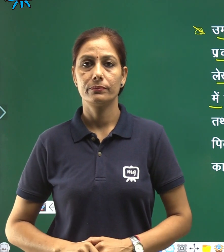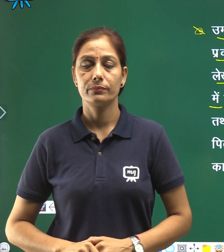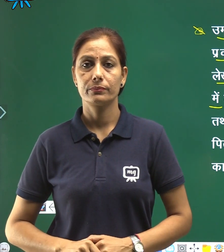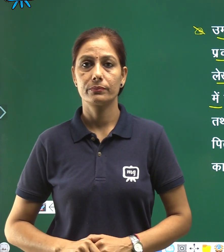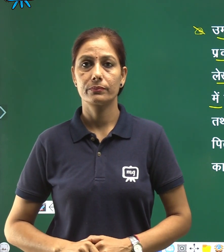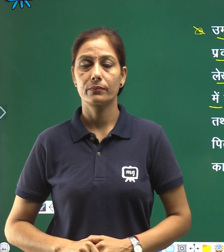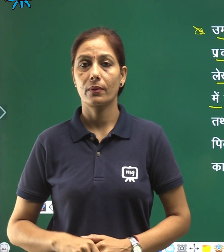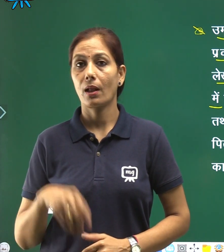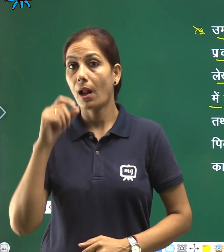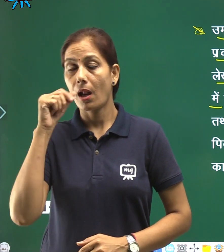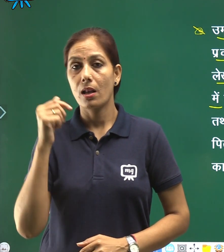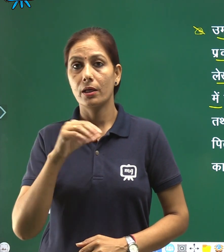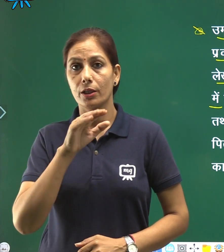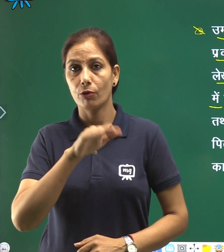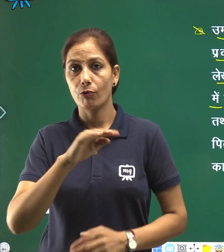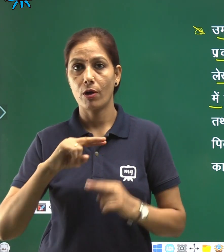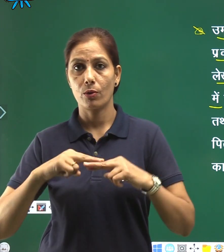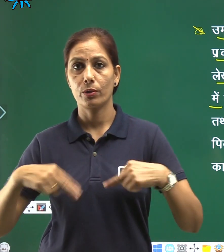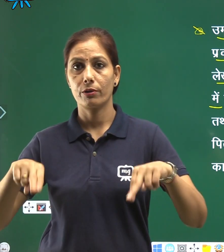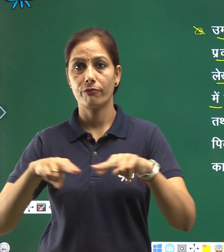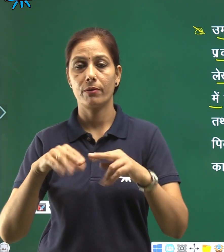लड़के वालों के